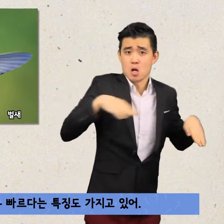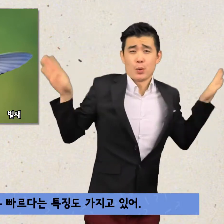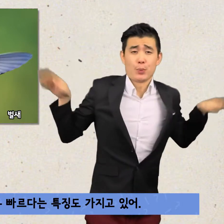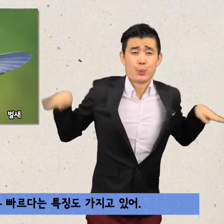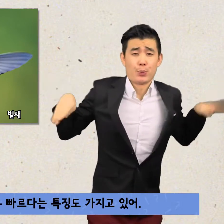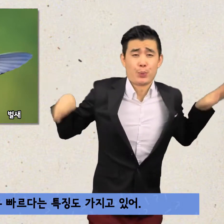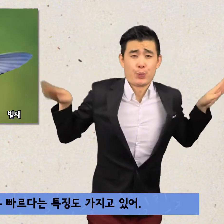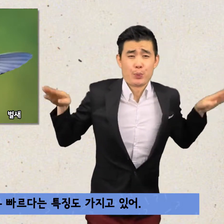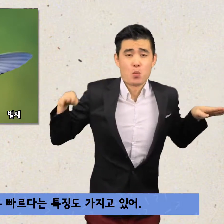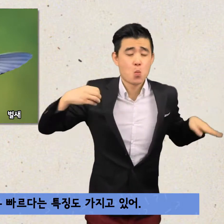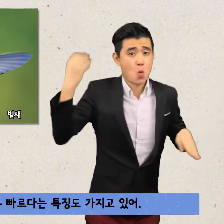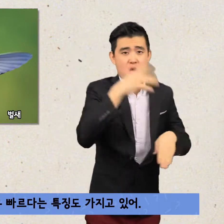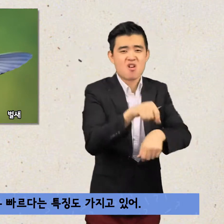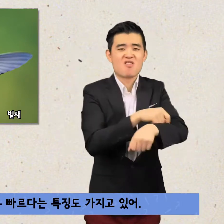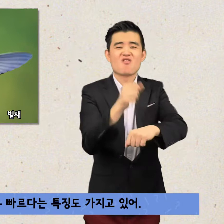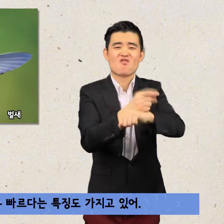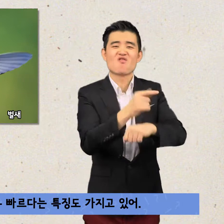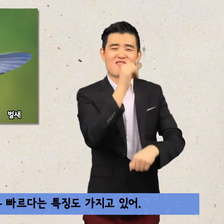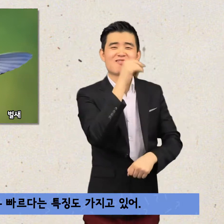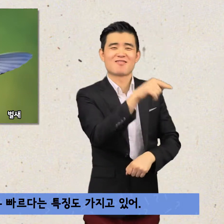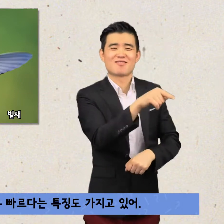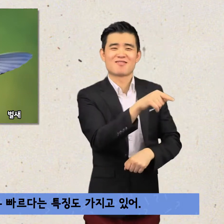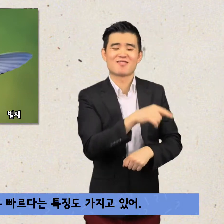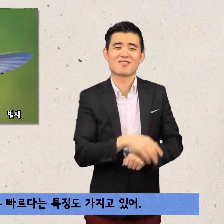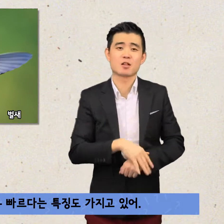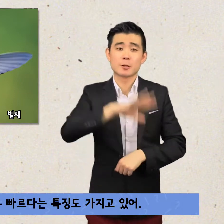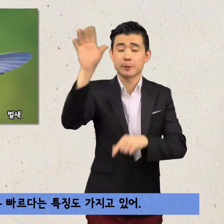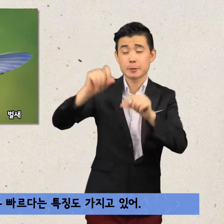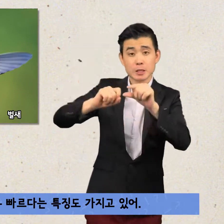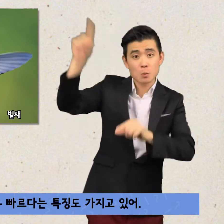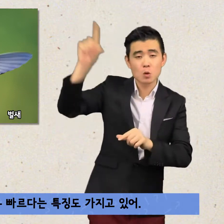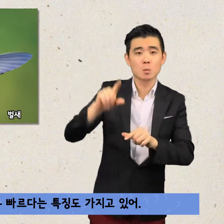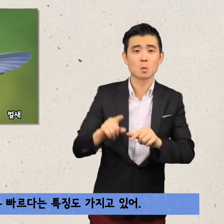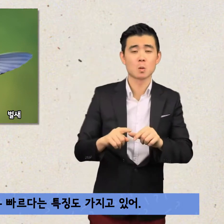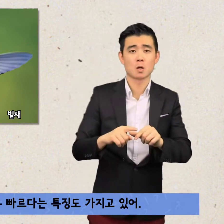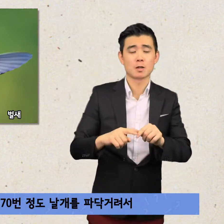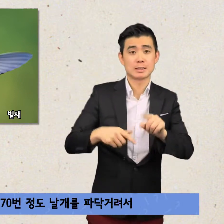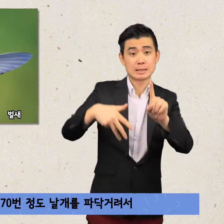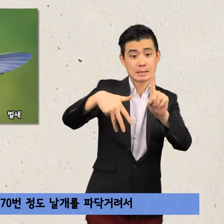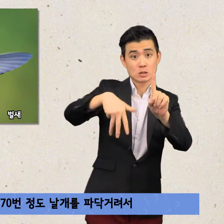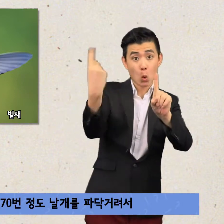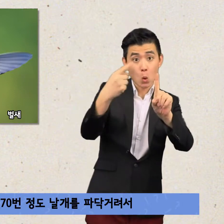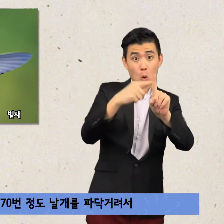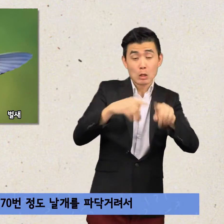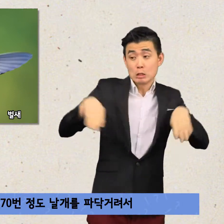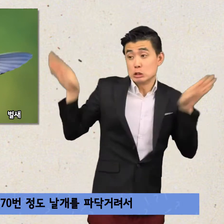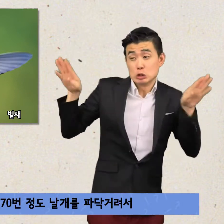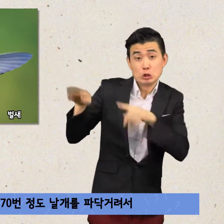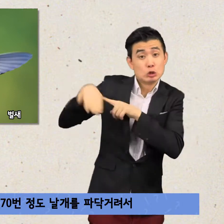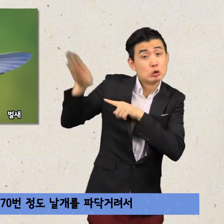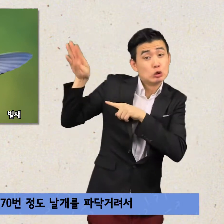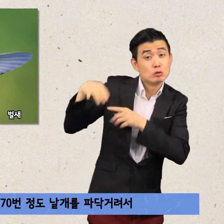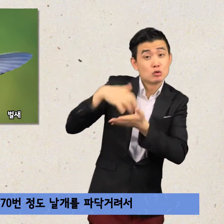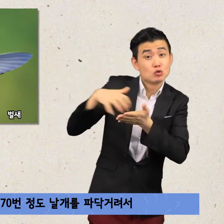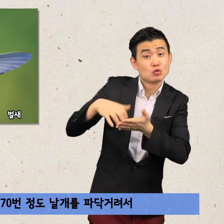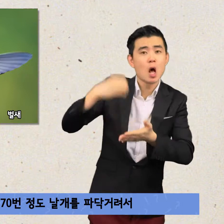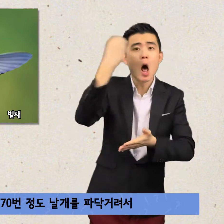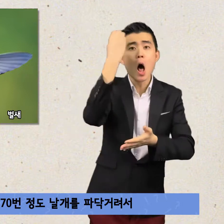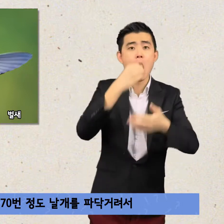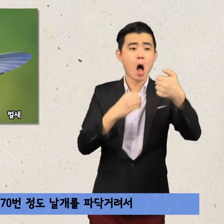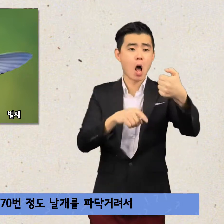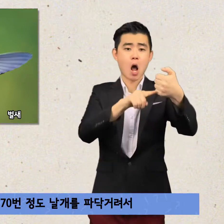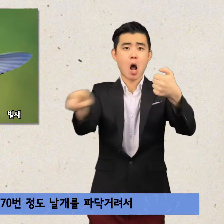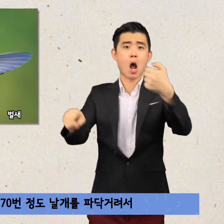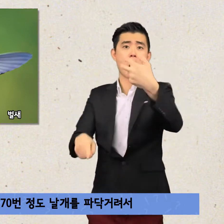벌새는 날갯짓이 매우 빠르다는 특징도 가지고 있어 대체로 1초에